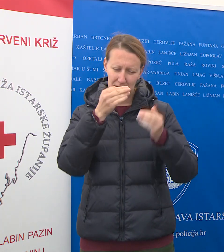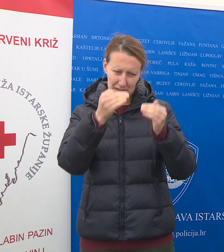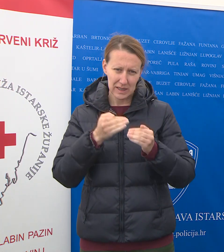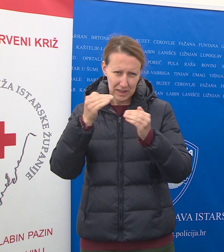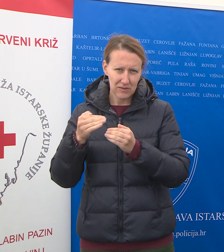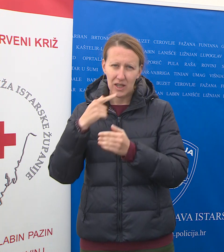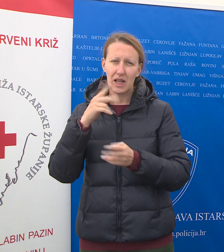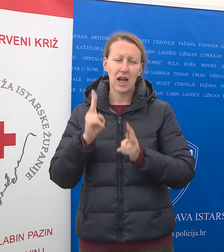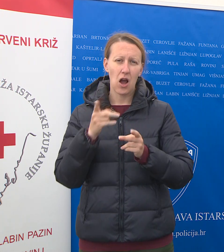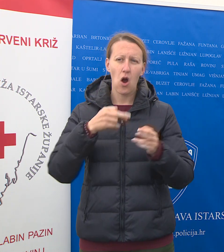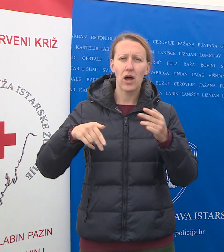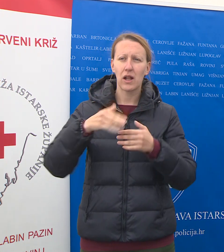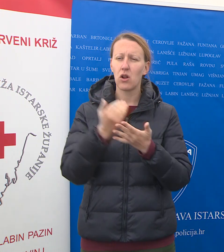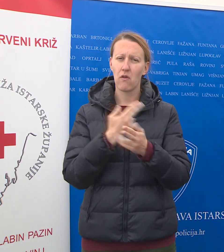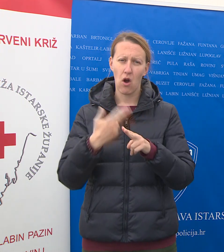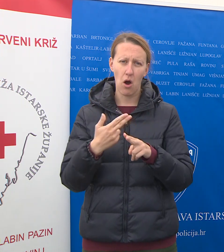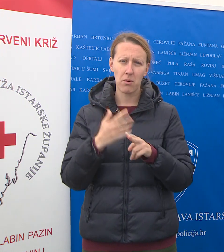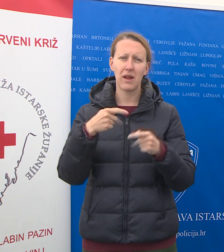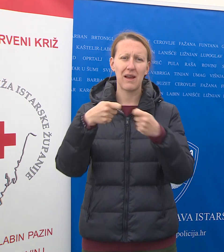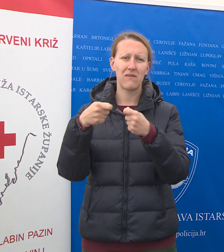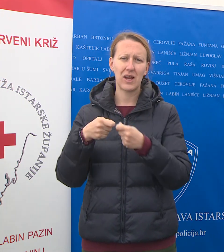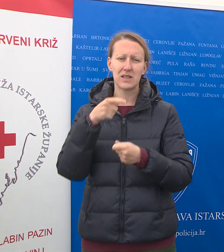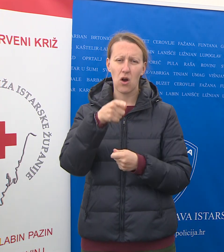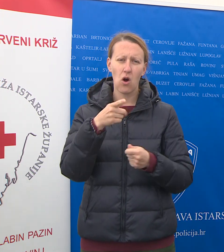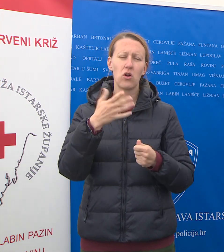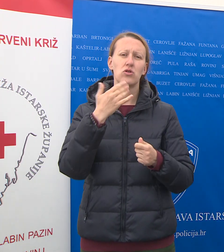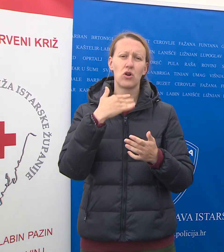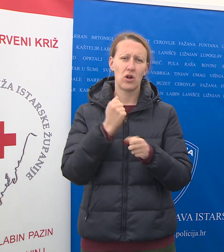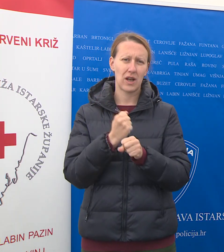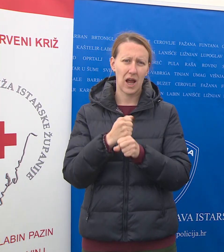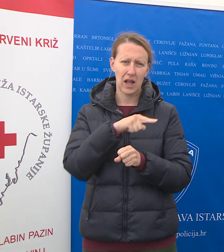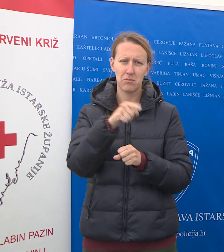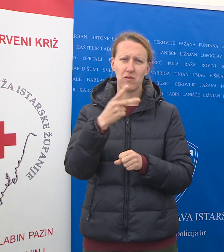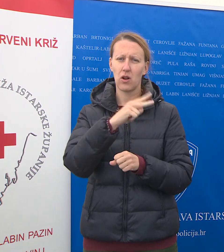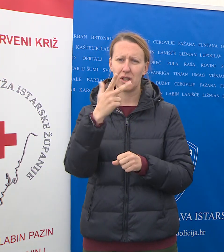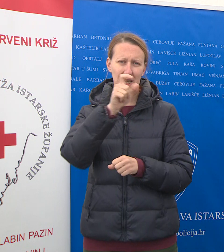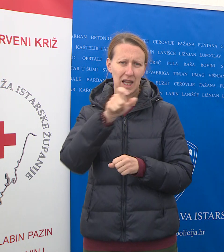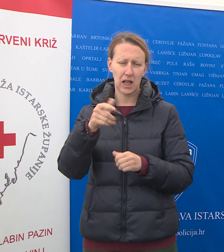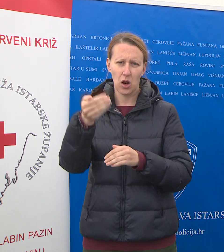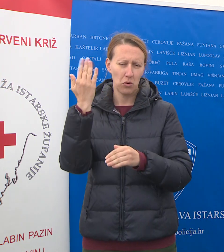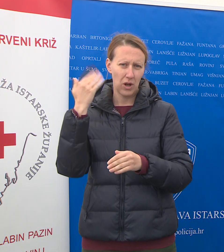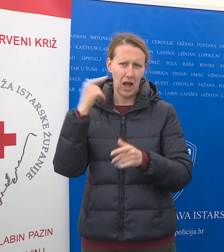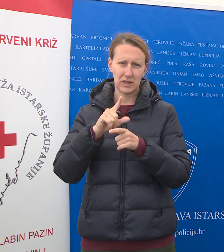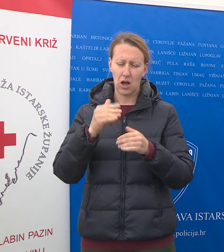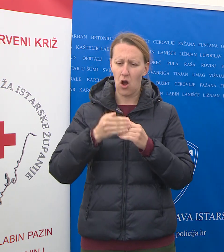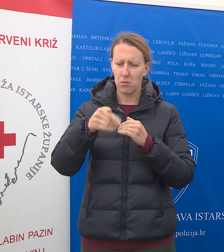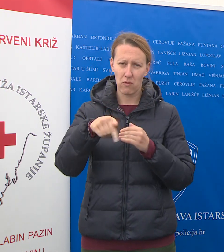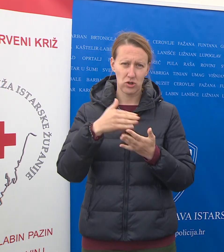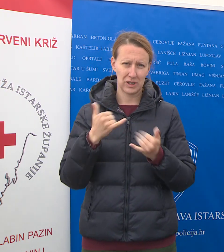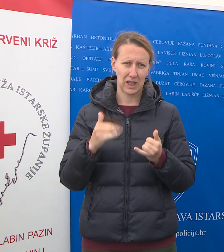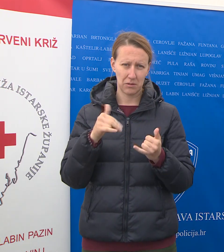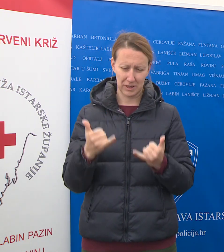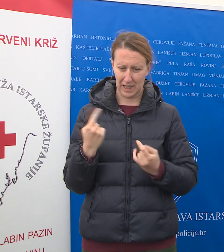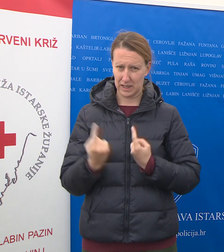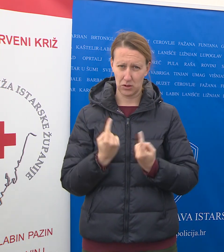i načina kretanja novo oboljelih su vezani sa onim stvarima koje radimo od 2 do 3 tjedna unazad sa odmakom. Znači, ovo što imamo